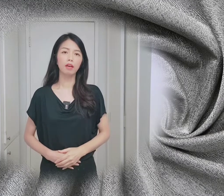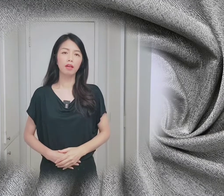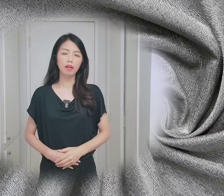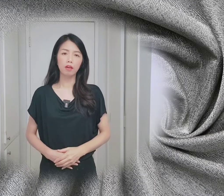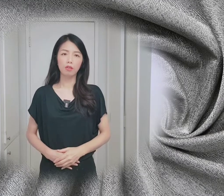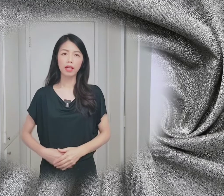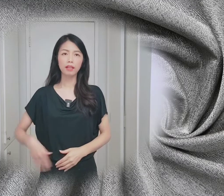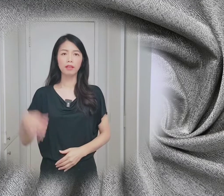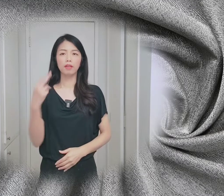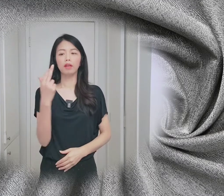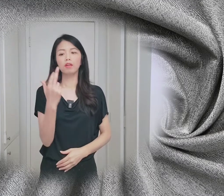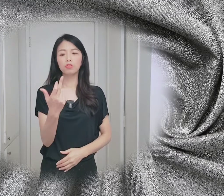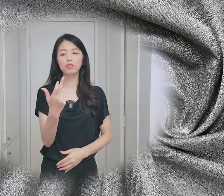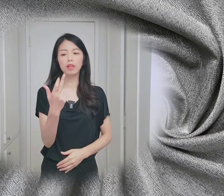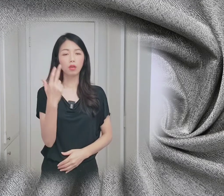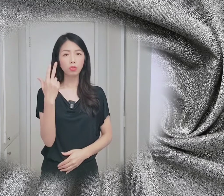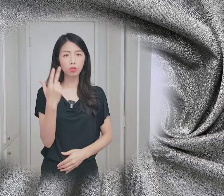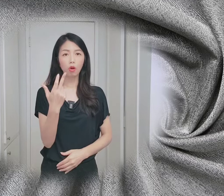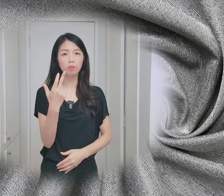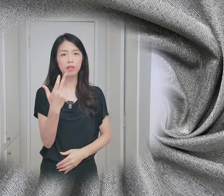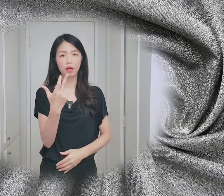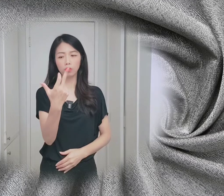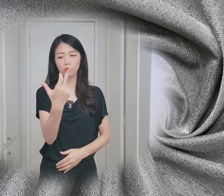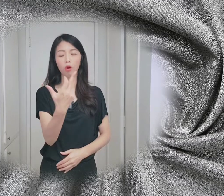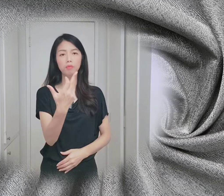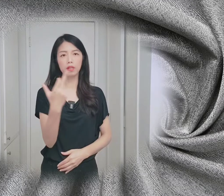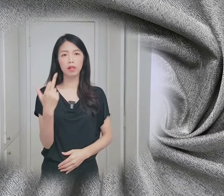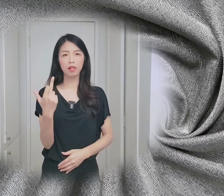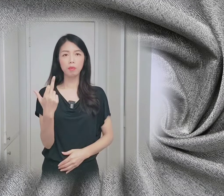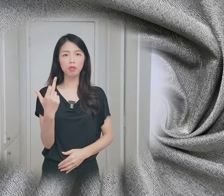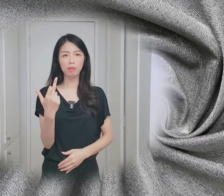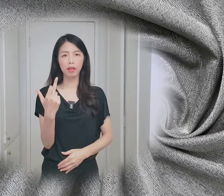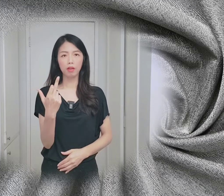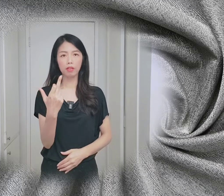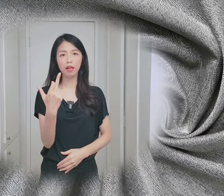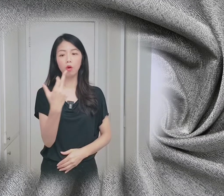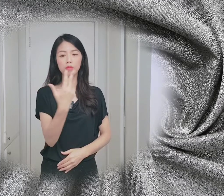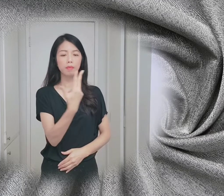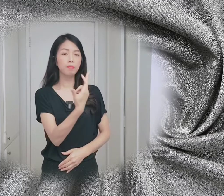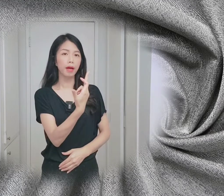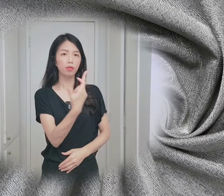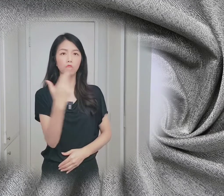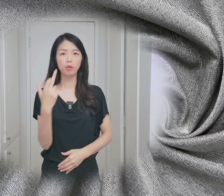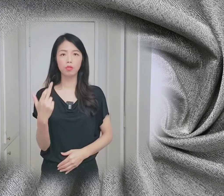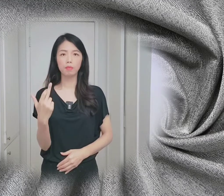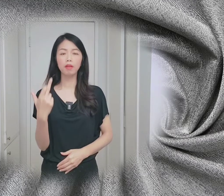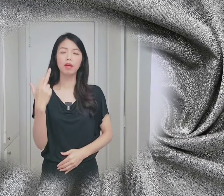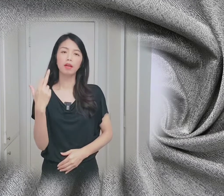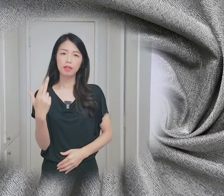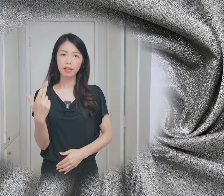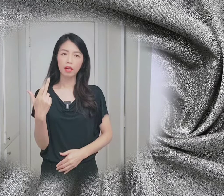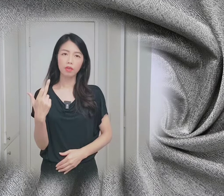되는데요. 산은 중지하고 검지하고 엄지를 이렇게 펴주시면 돼요. 이때 검지만 반으로